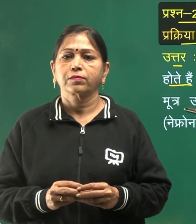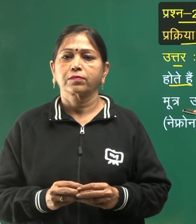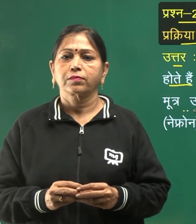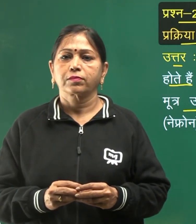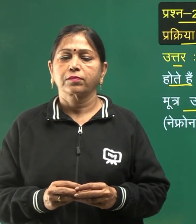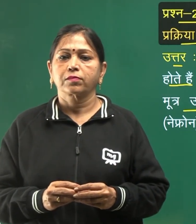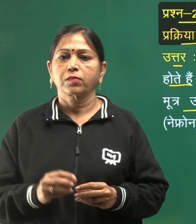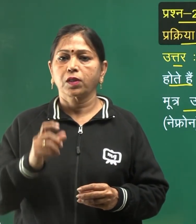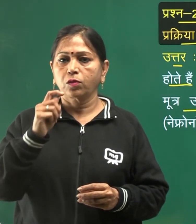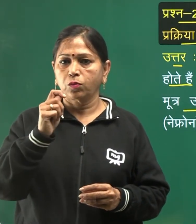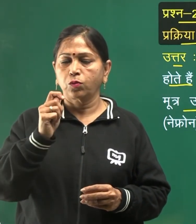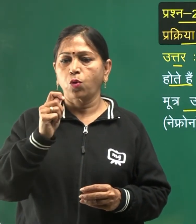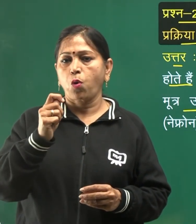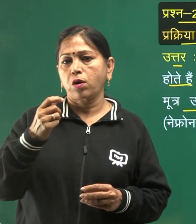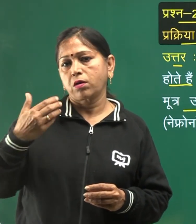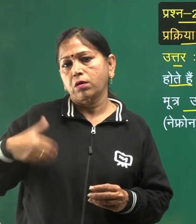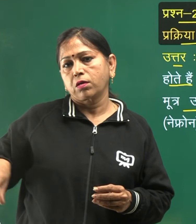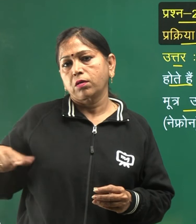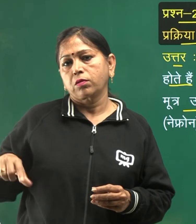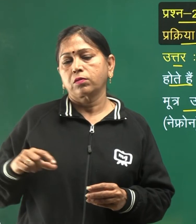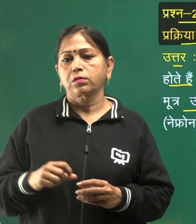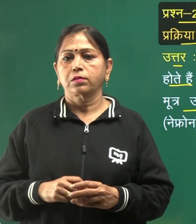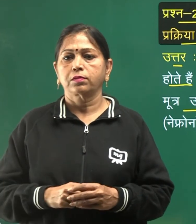मूत्र उत्सर्जक